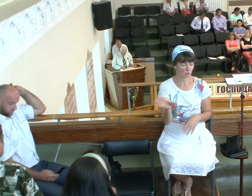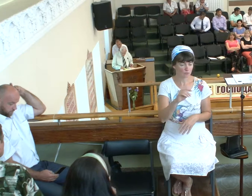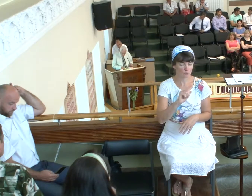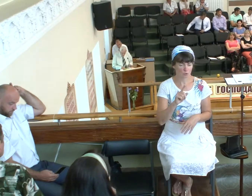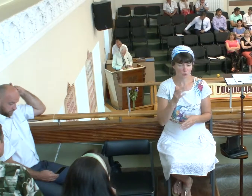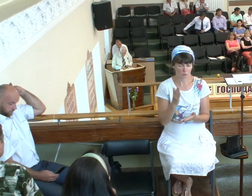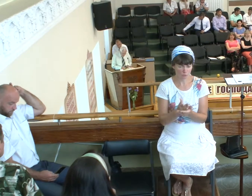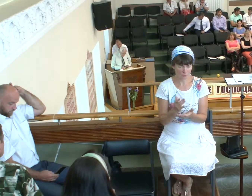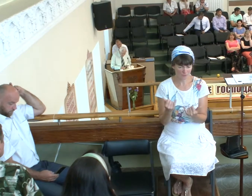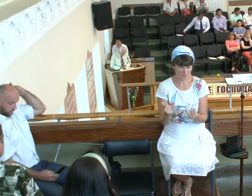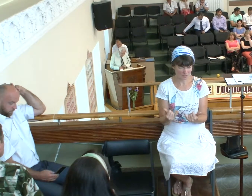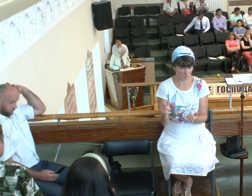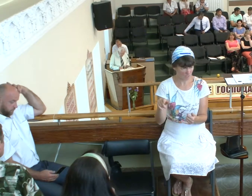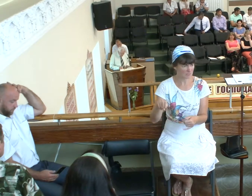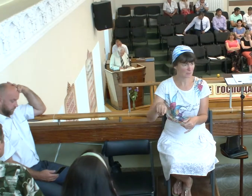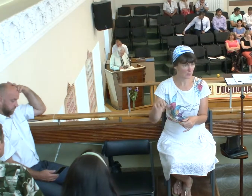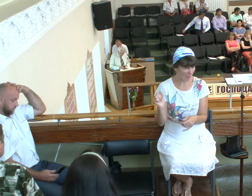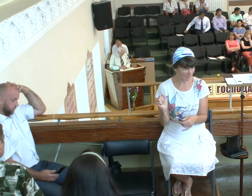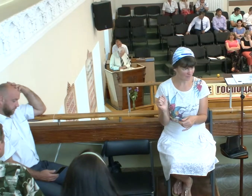он мог